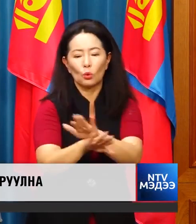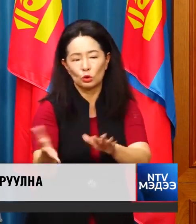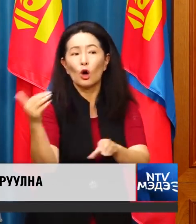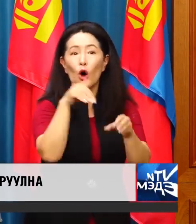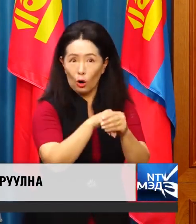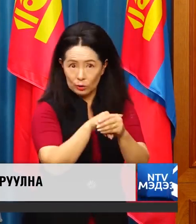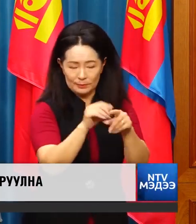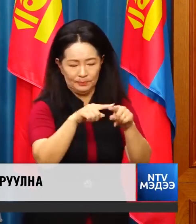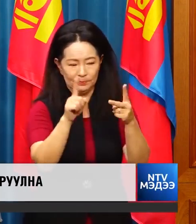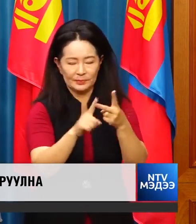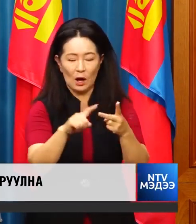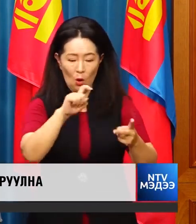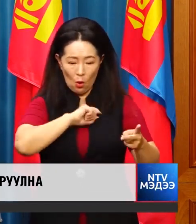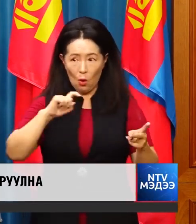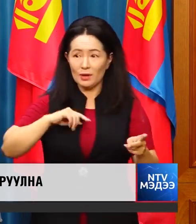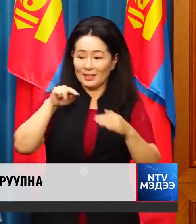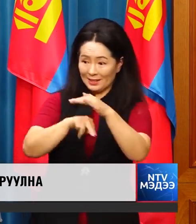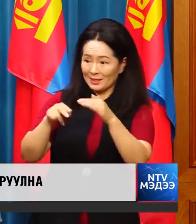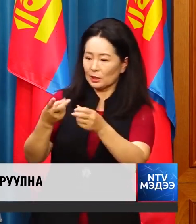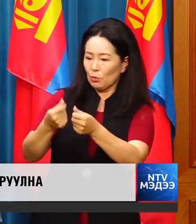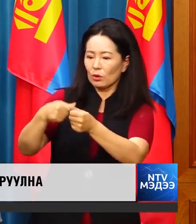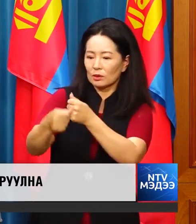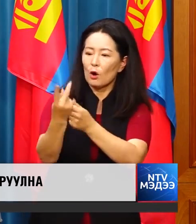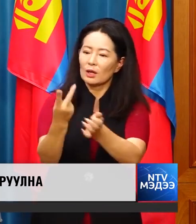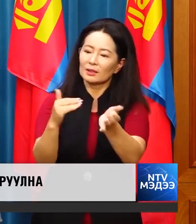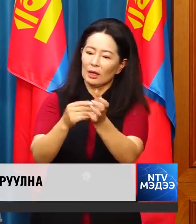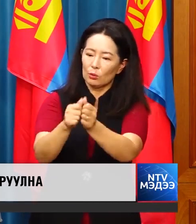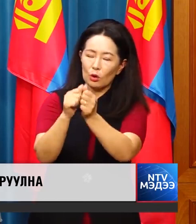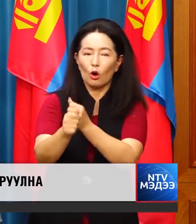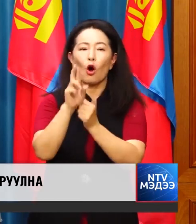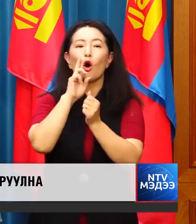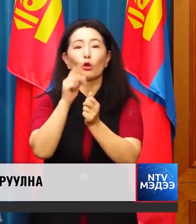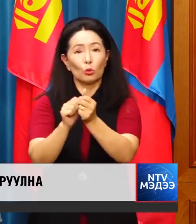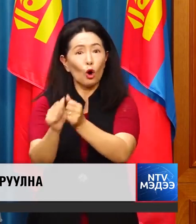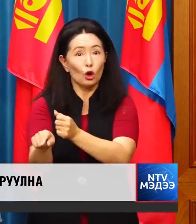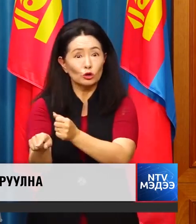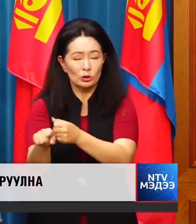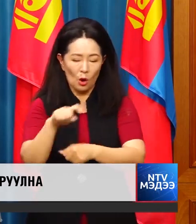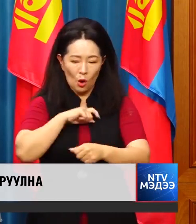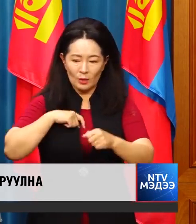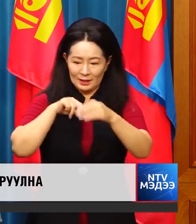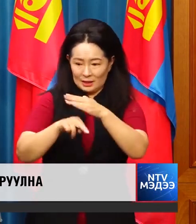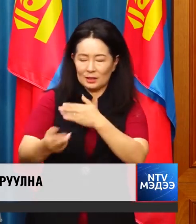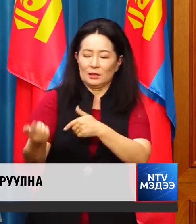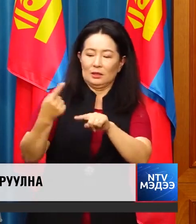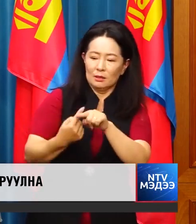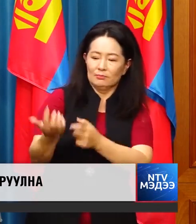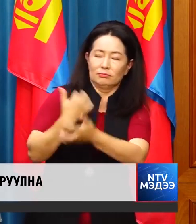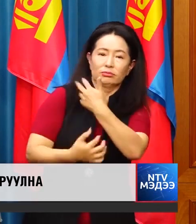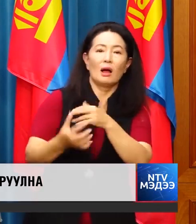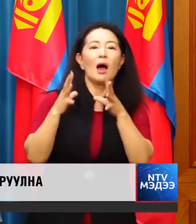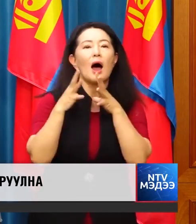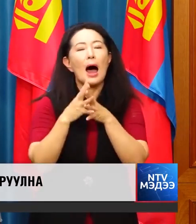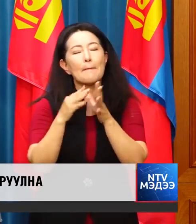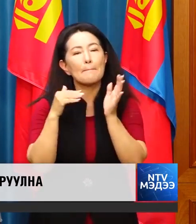хувийн цэцэрлэгийн хувьсах зардлыг бид нэр 2 дахин өргөжүүлж өгөөд хоолны зардлыг нөгж байгаа. За энэ дээр бол хувийн цэцэрлэгүүд дээр нэмж 10272